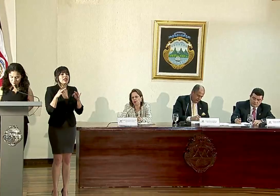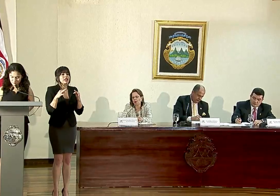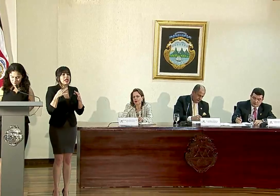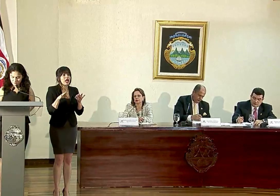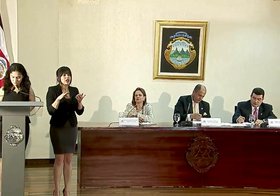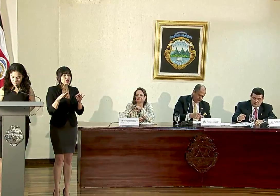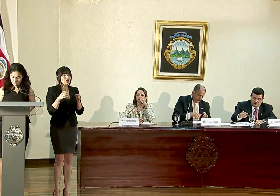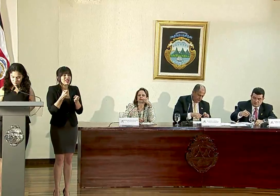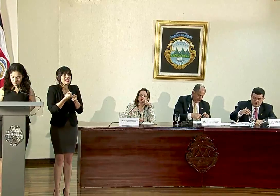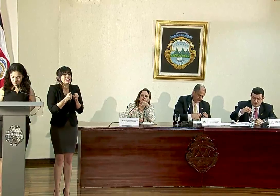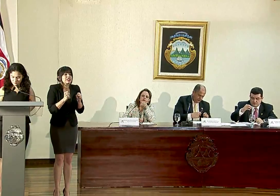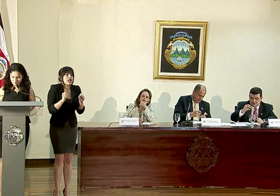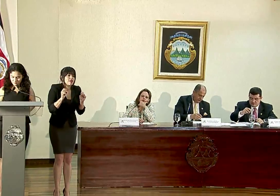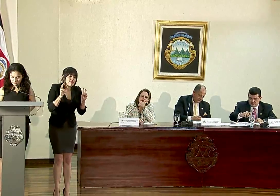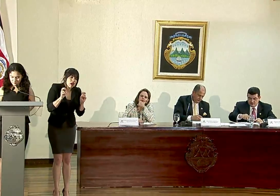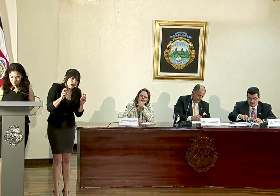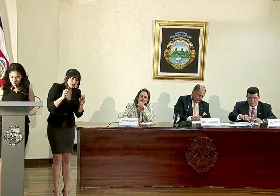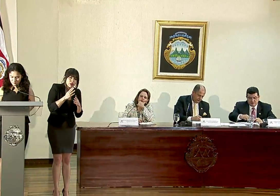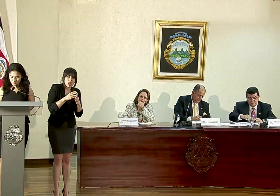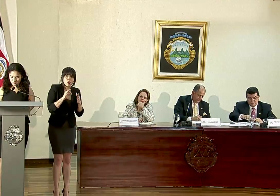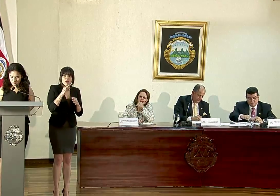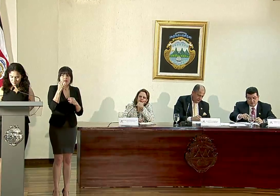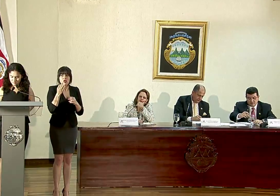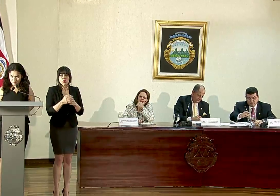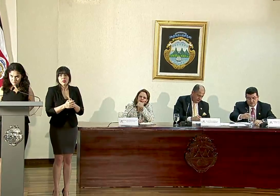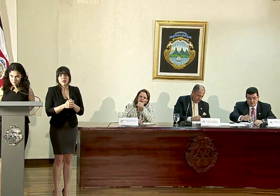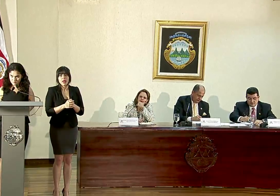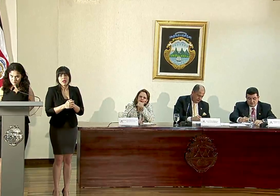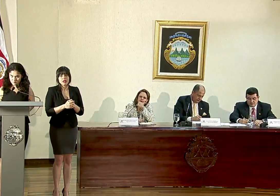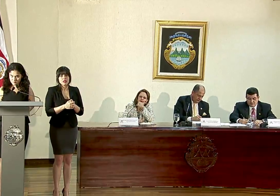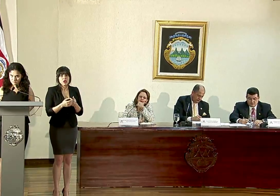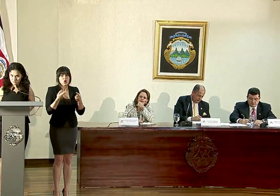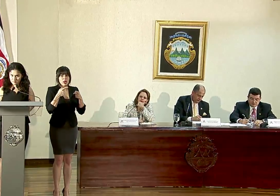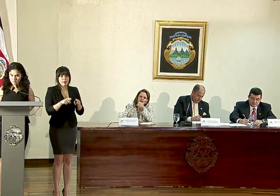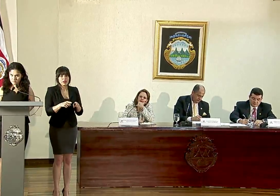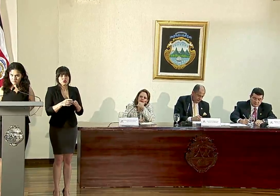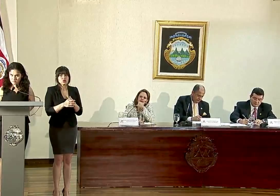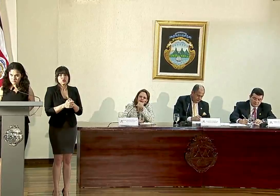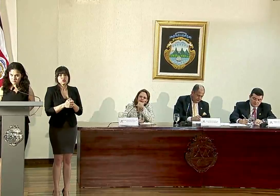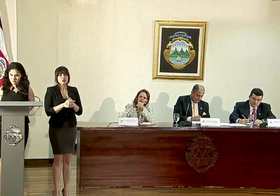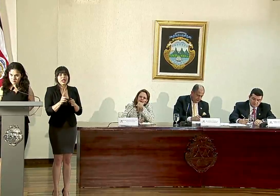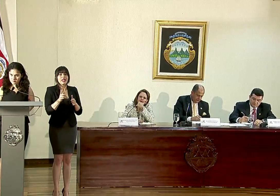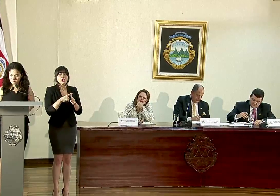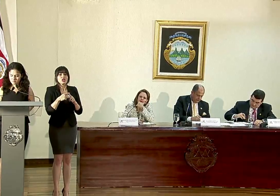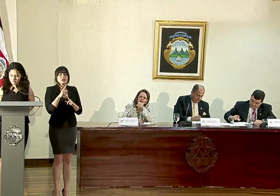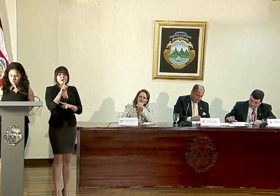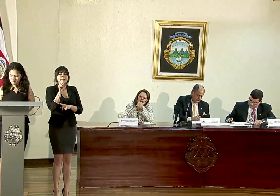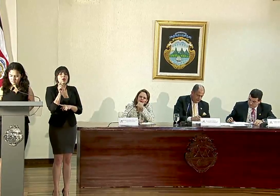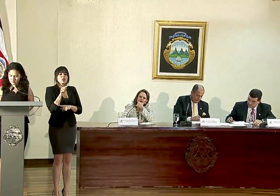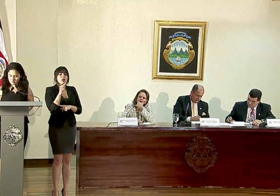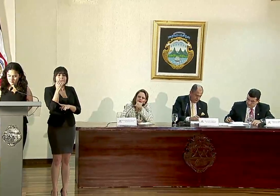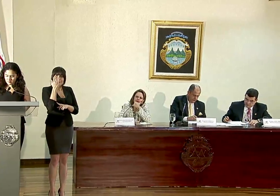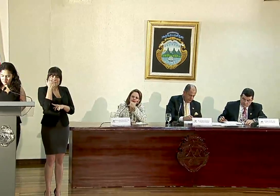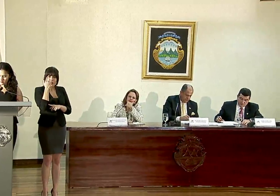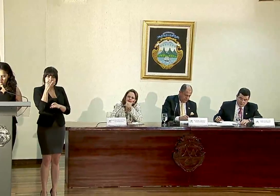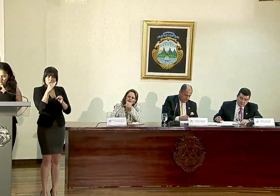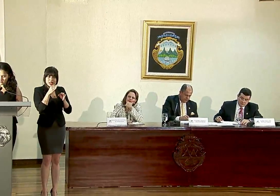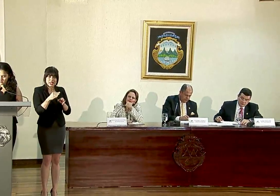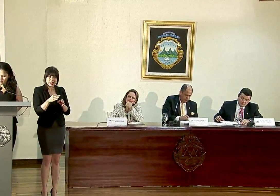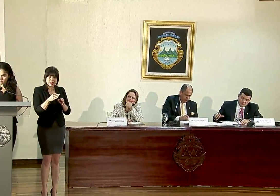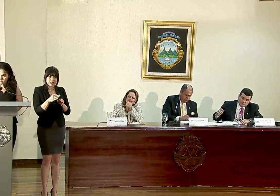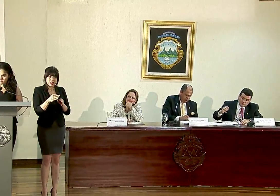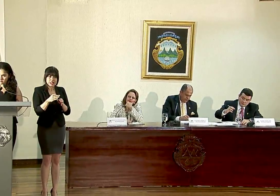salvar por decirlo de alguna manera lo que ocurrió entonces la pregunta es por qué se decide